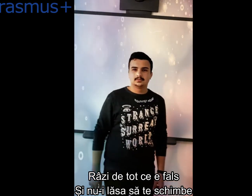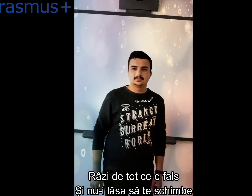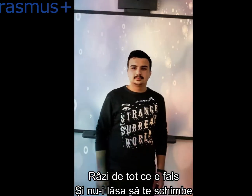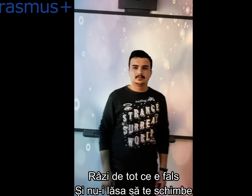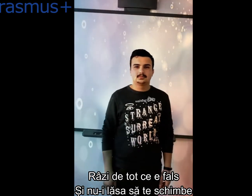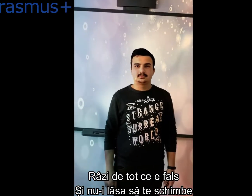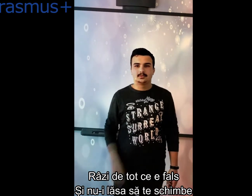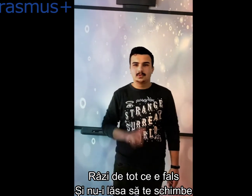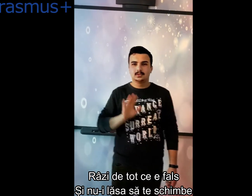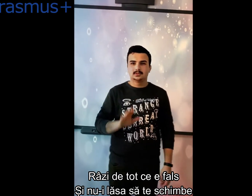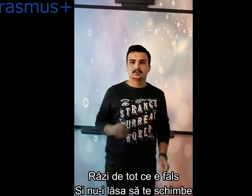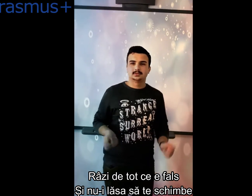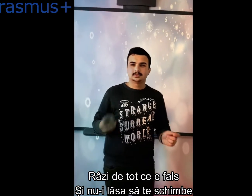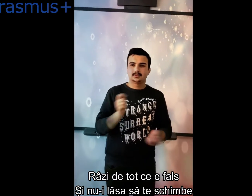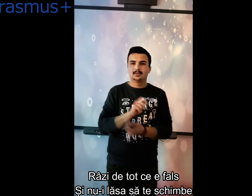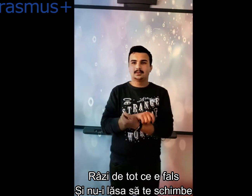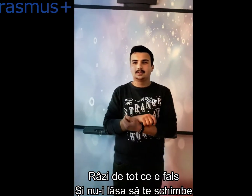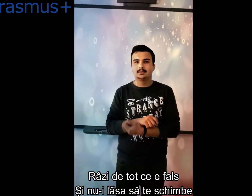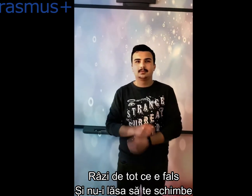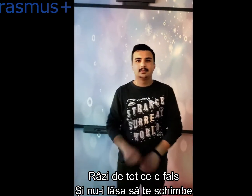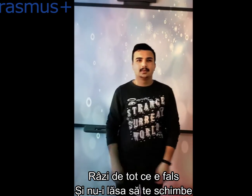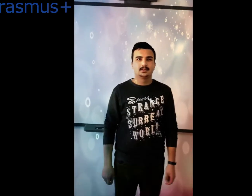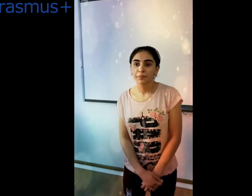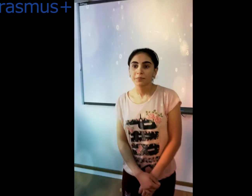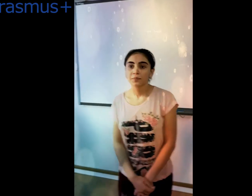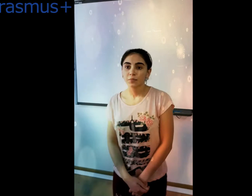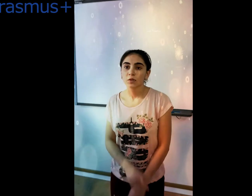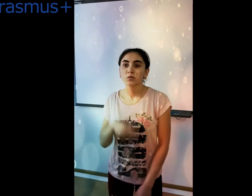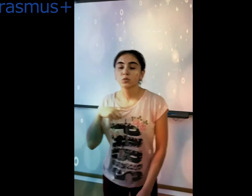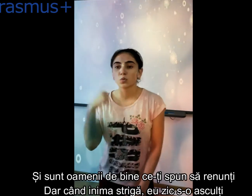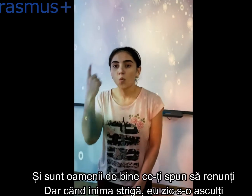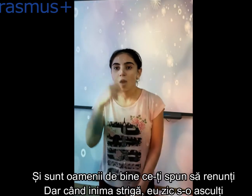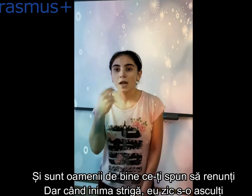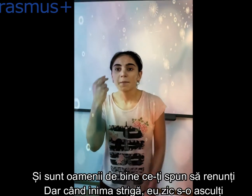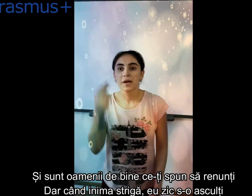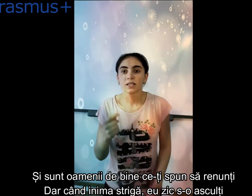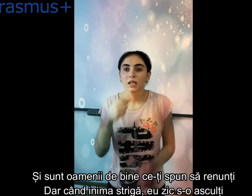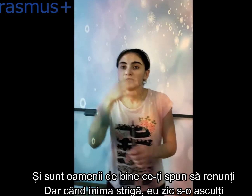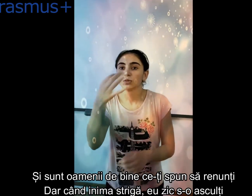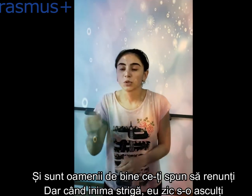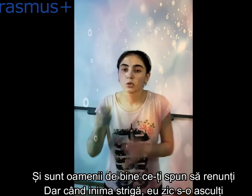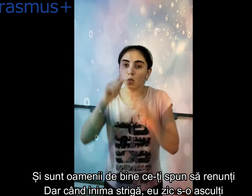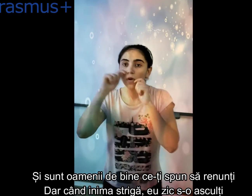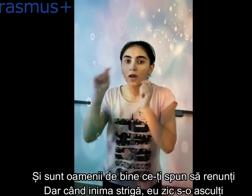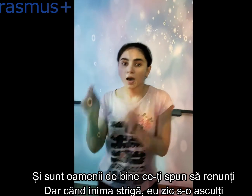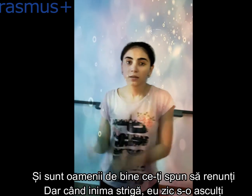fals și nu-i lăsa să te schimbe. Și sunt oameni de bine ce spun să